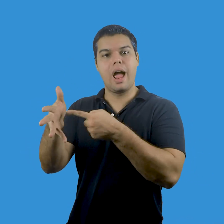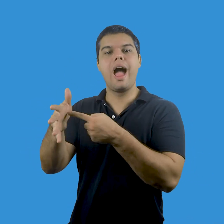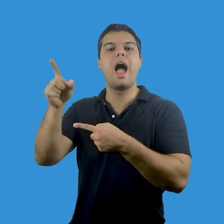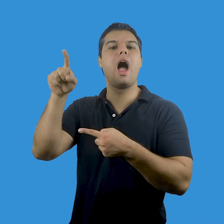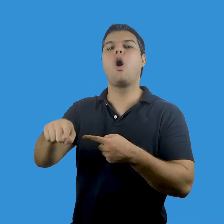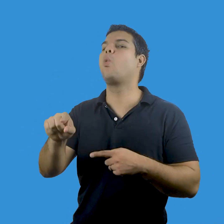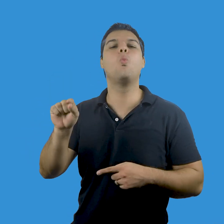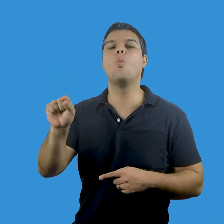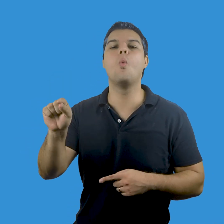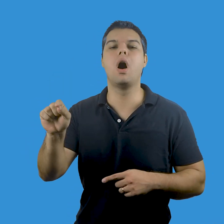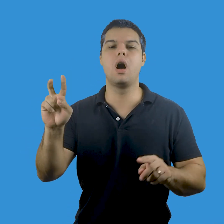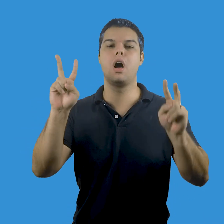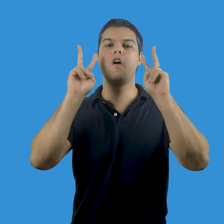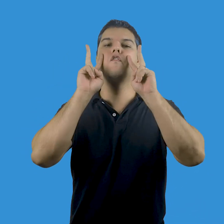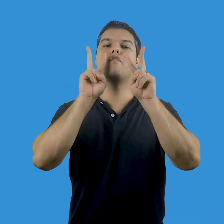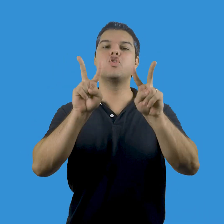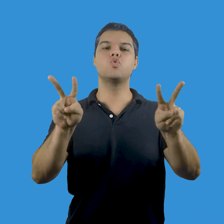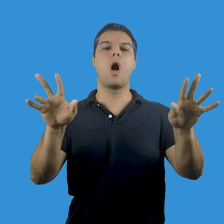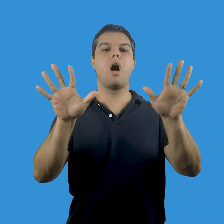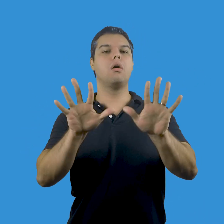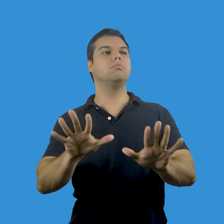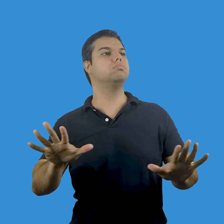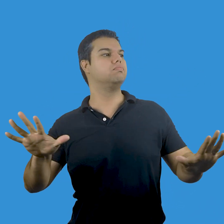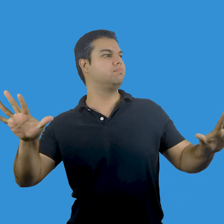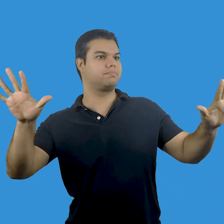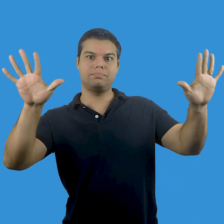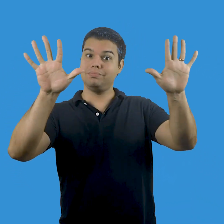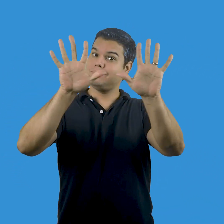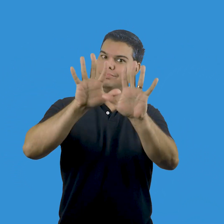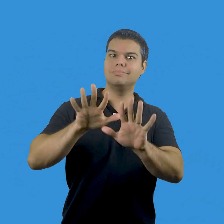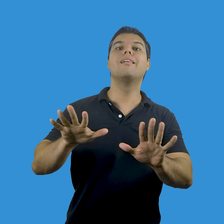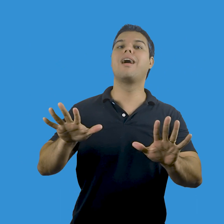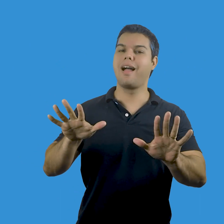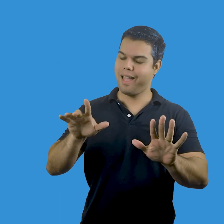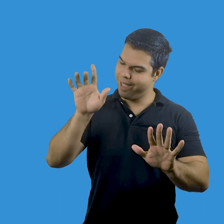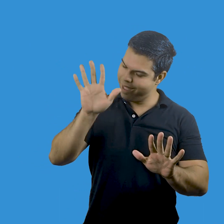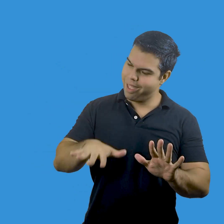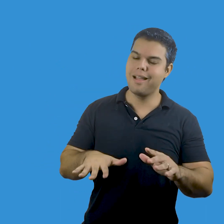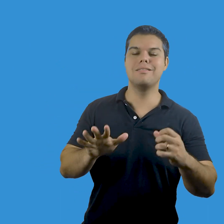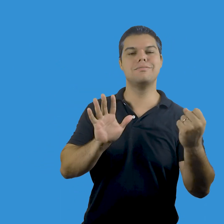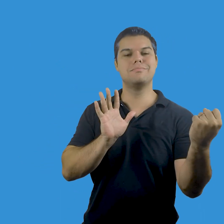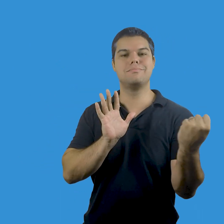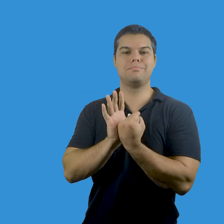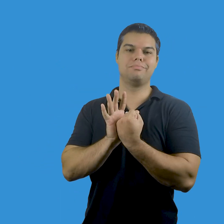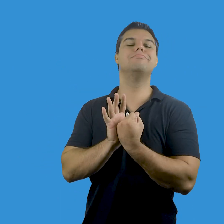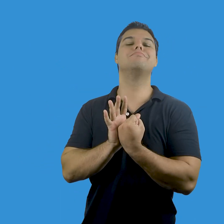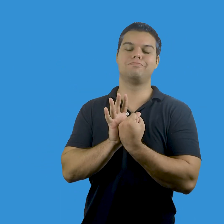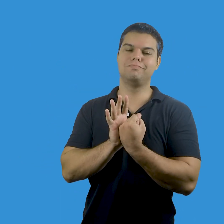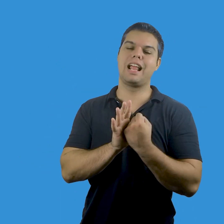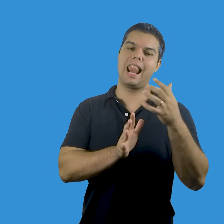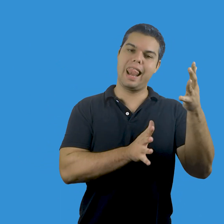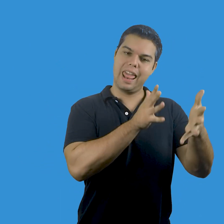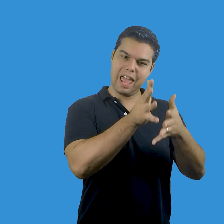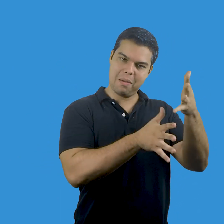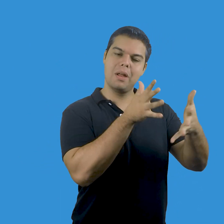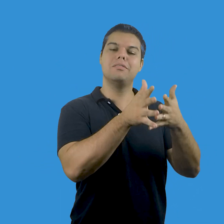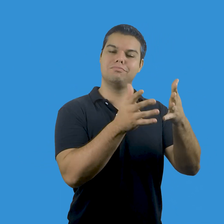língua ágrafa e visoespacial. Essa é uma característica marcante da língua brasileira de